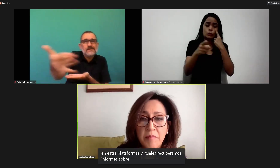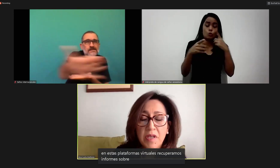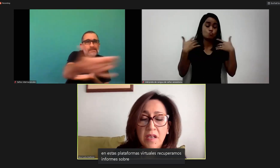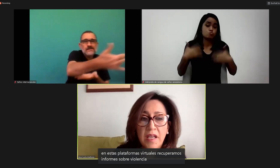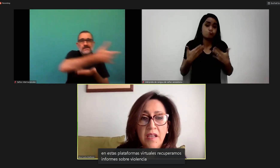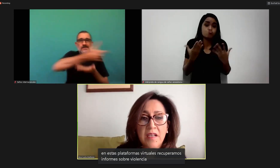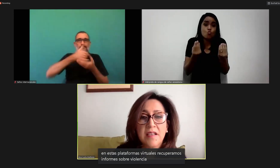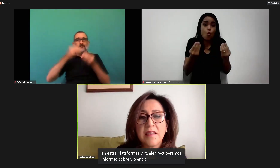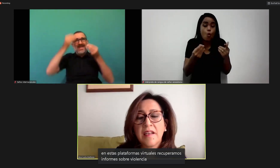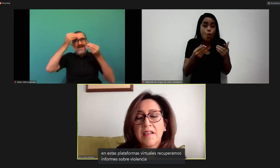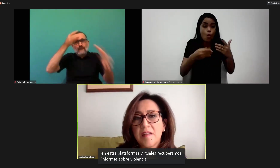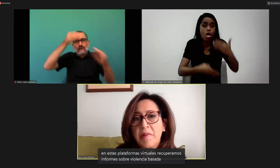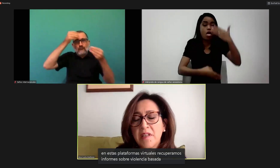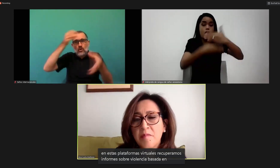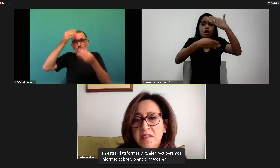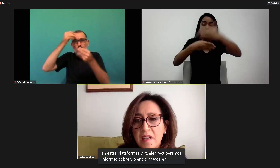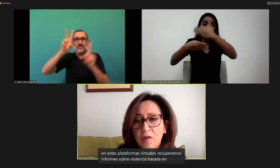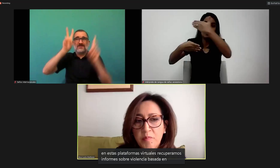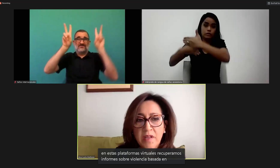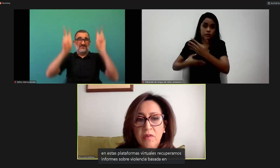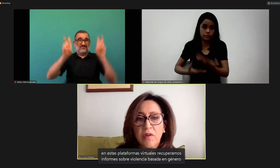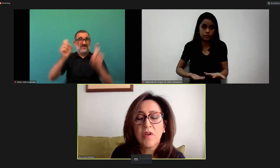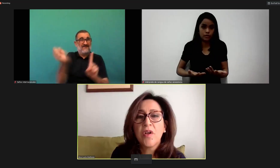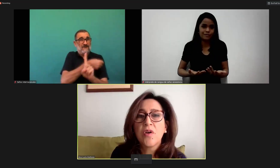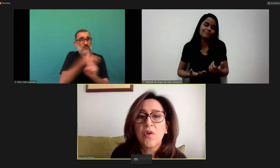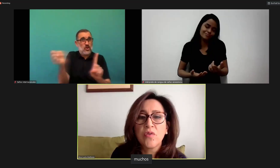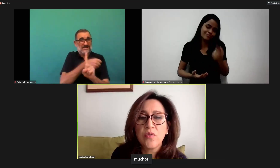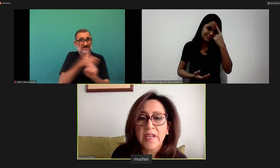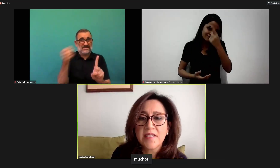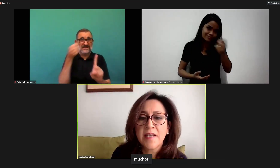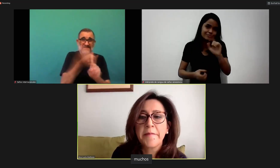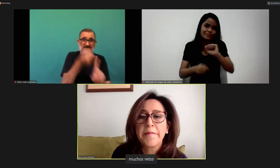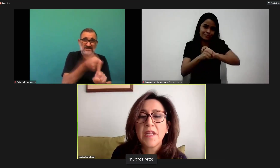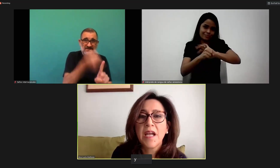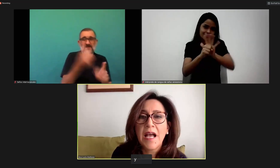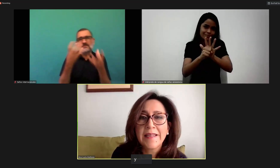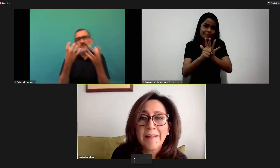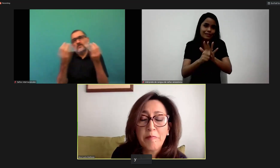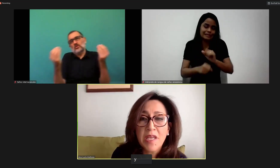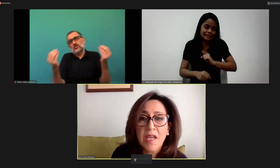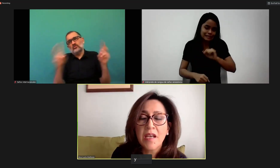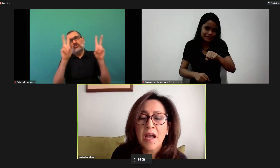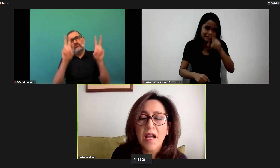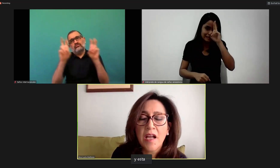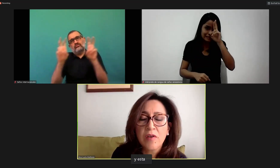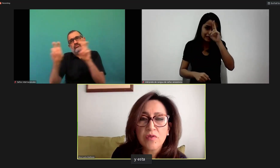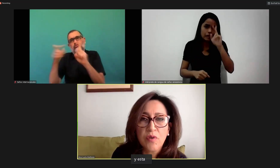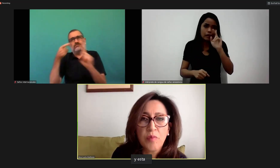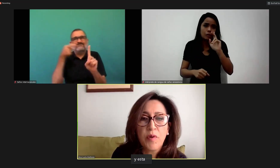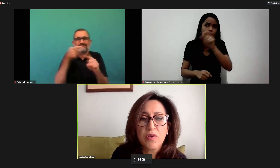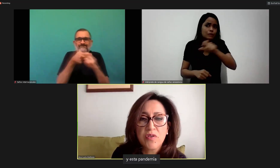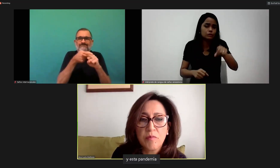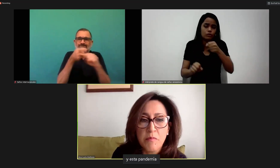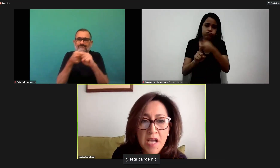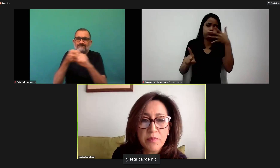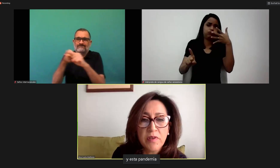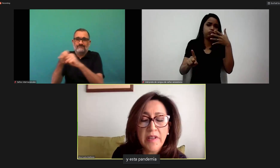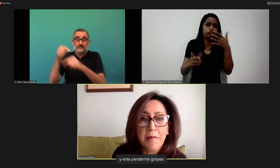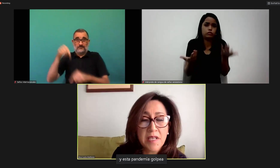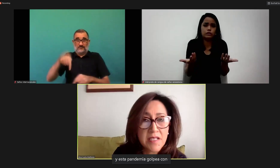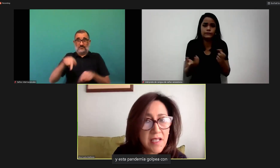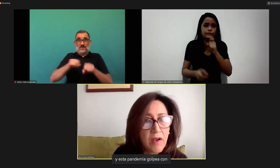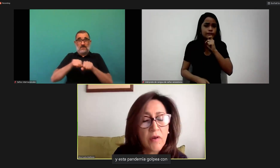pero también hay que resaltar que esta pandemia está golpeando con dureza también a los grupos